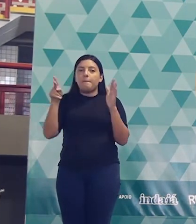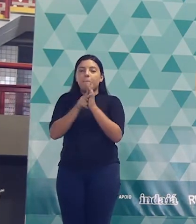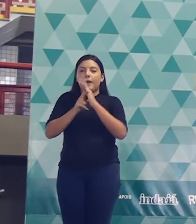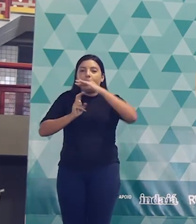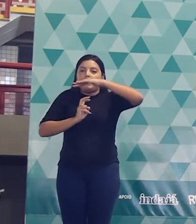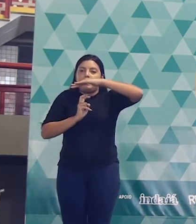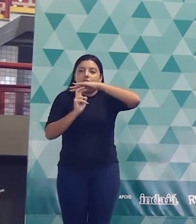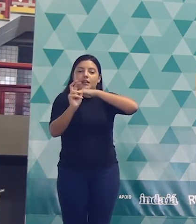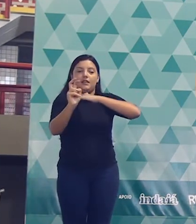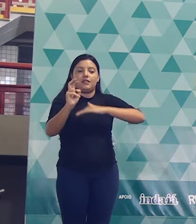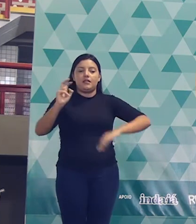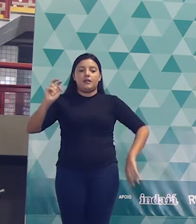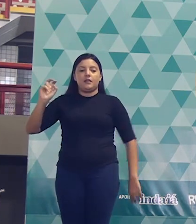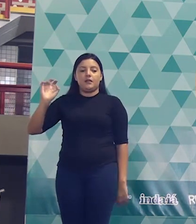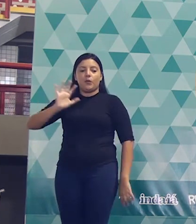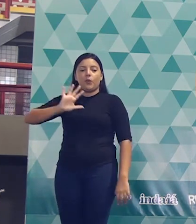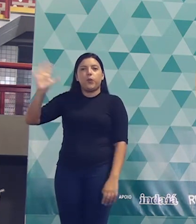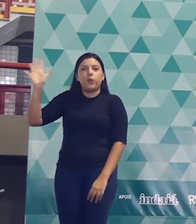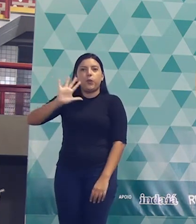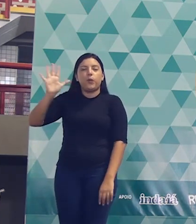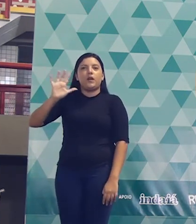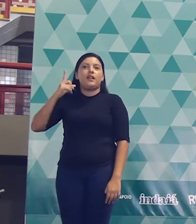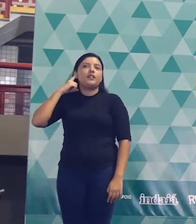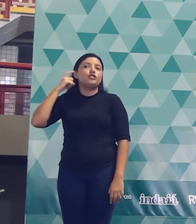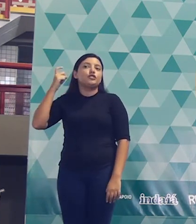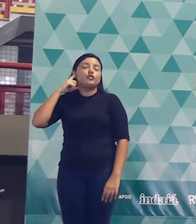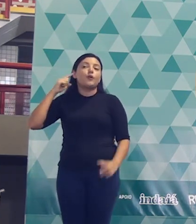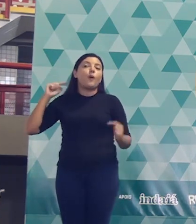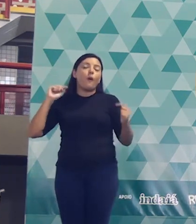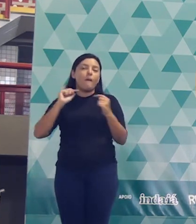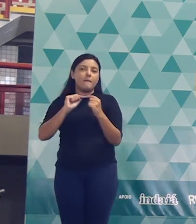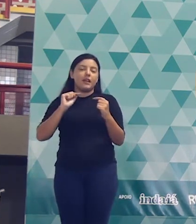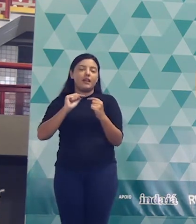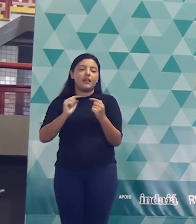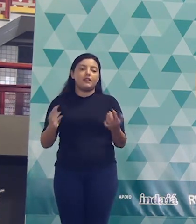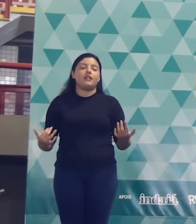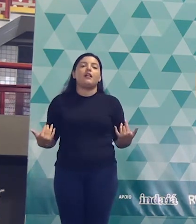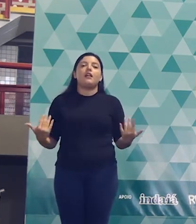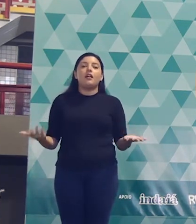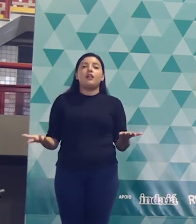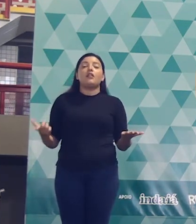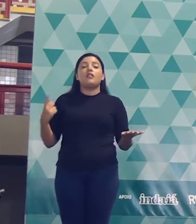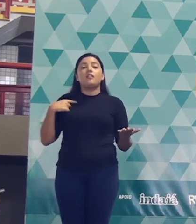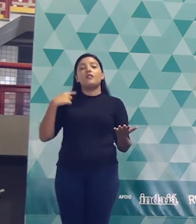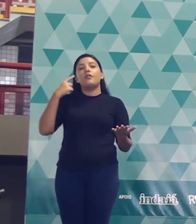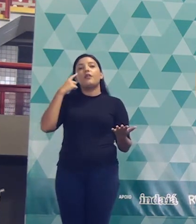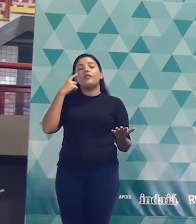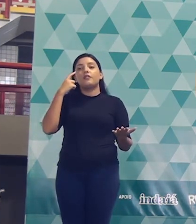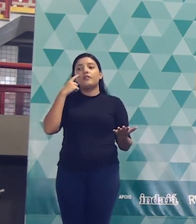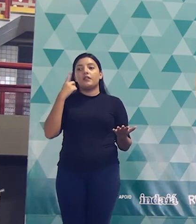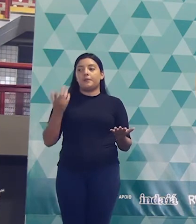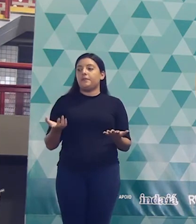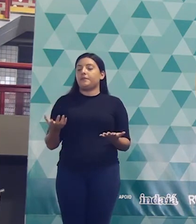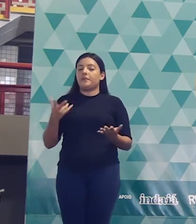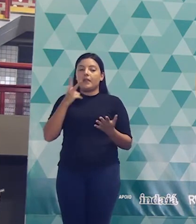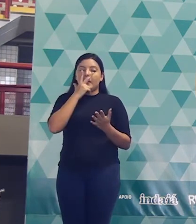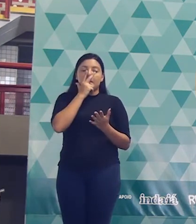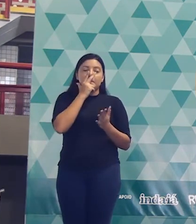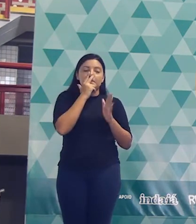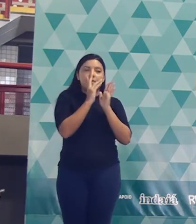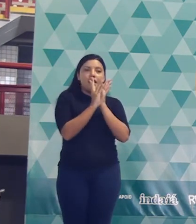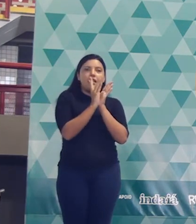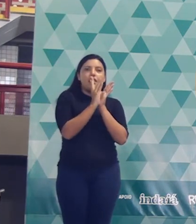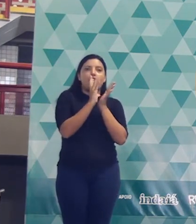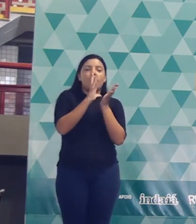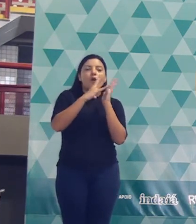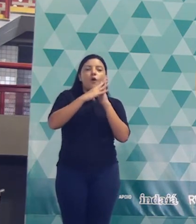Adeus, adeus. Como se chama? Qual é a figura usada para imitação de som? O som